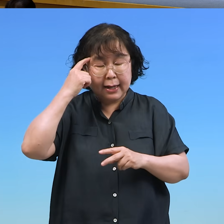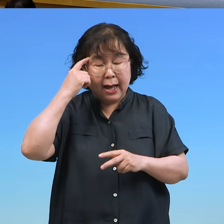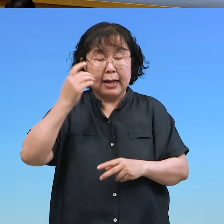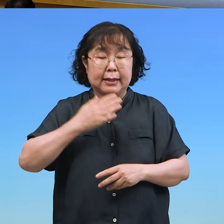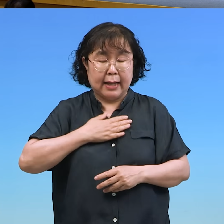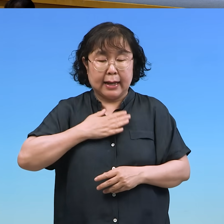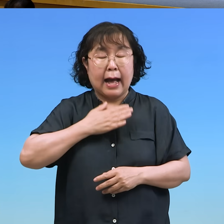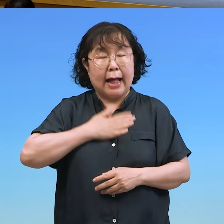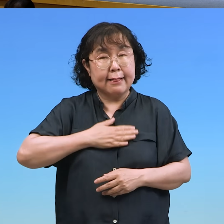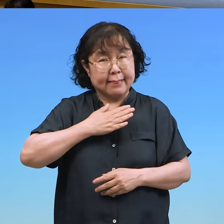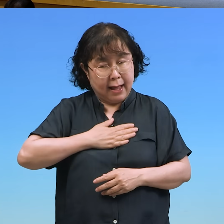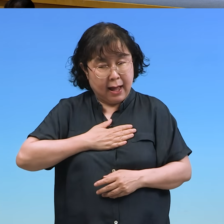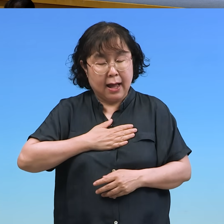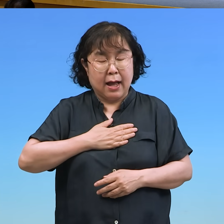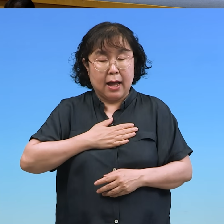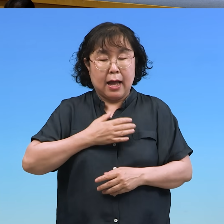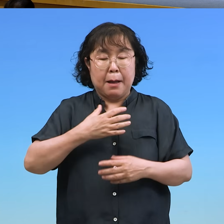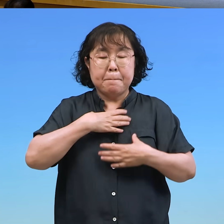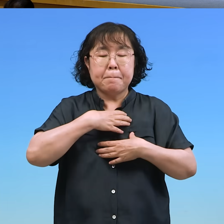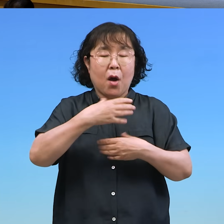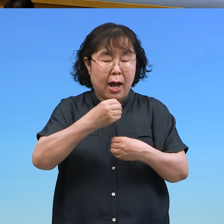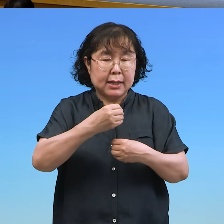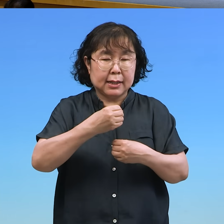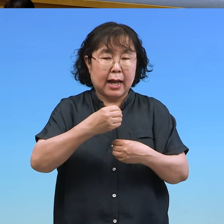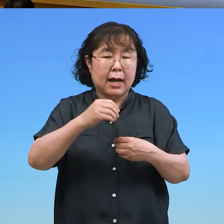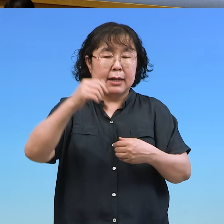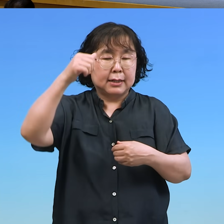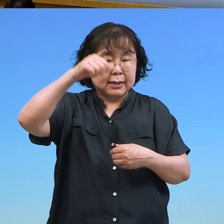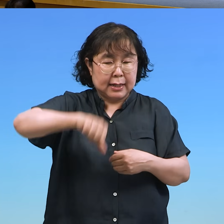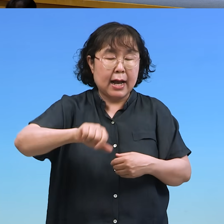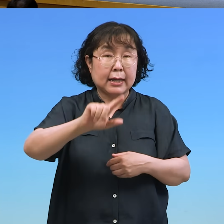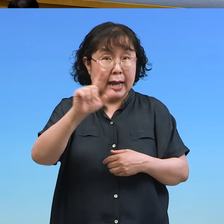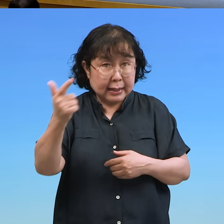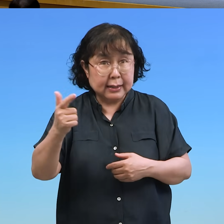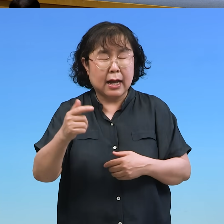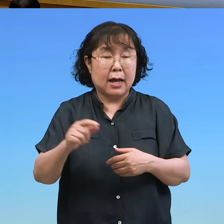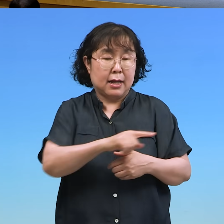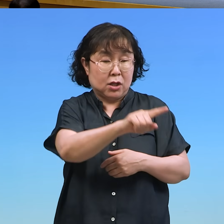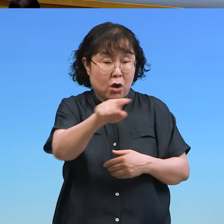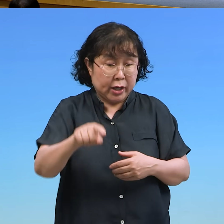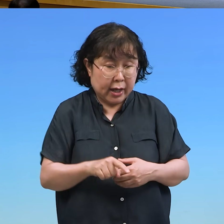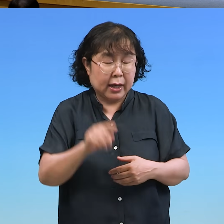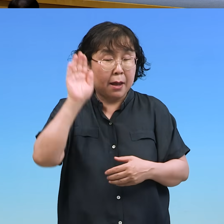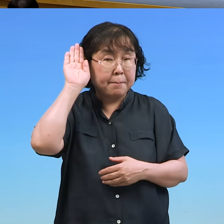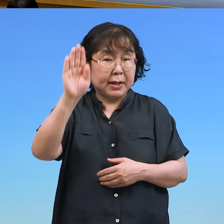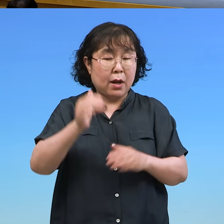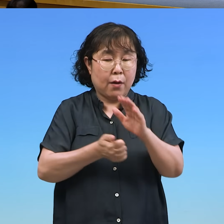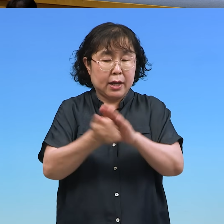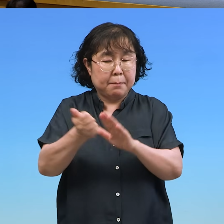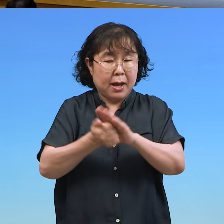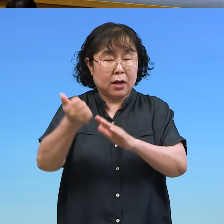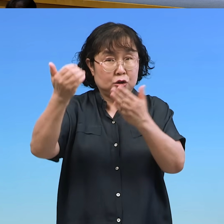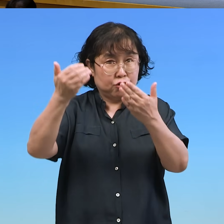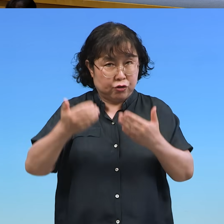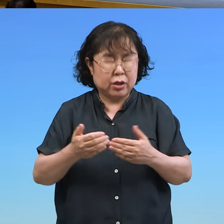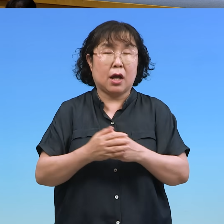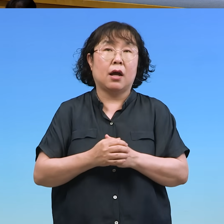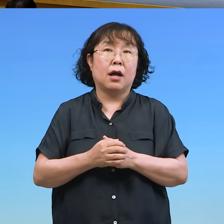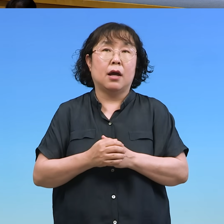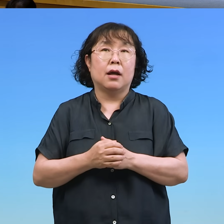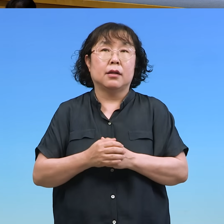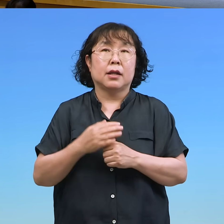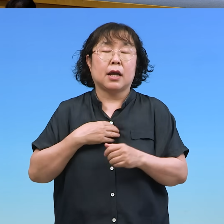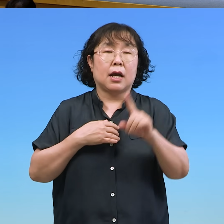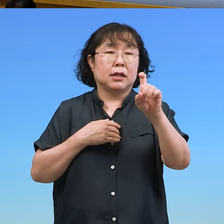나의 생각을 내가 아나니 평안이요 재앙이 아니니라. 너희에게 미래와 희망을 주는 것이니라. 저는 이 11절